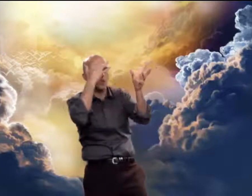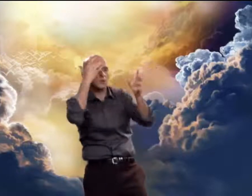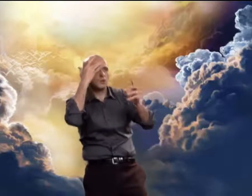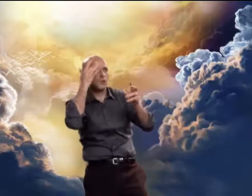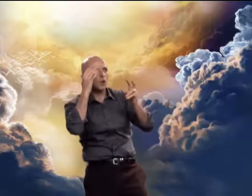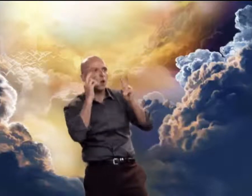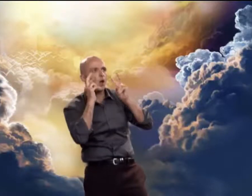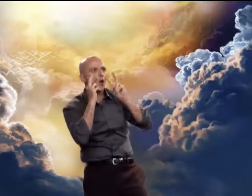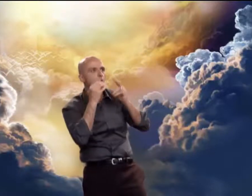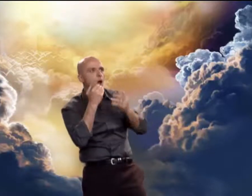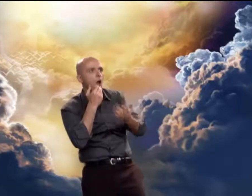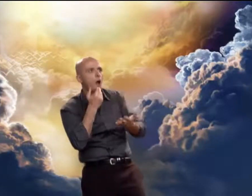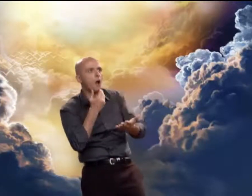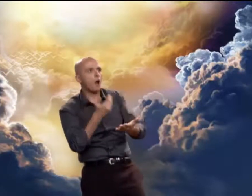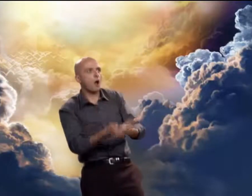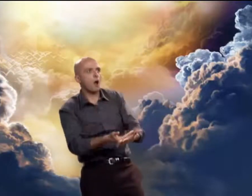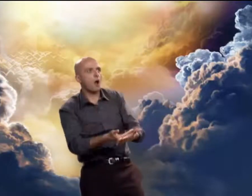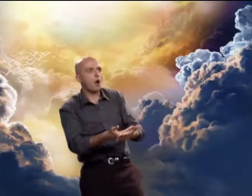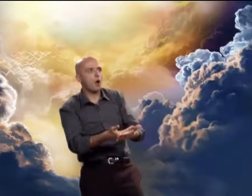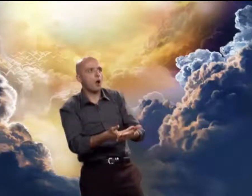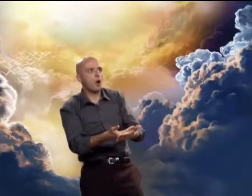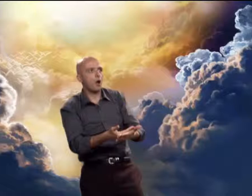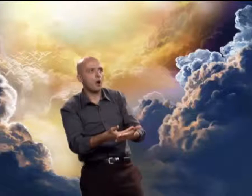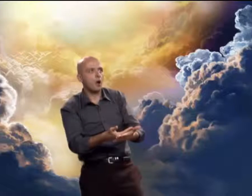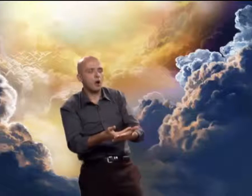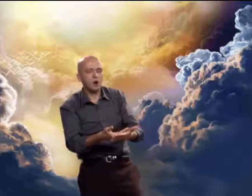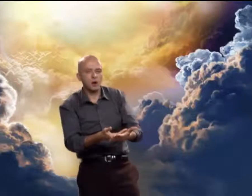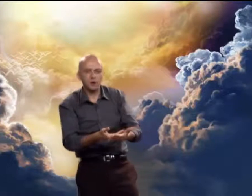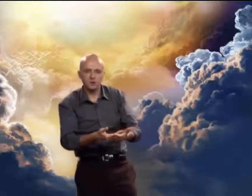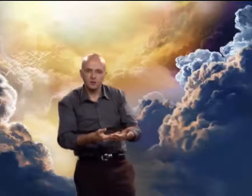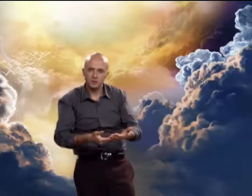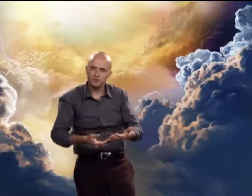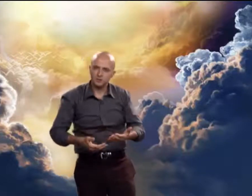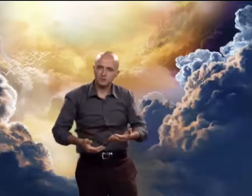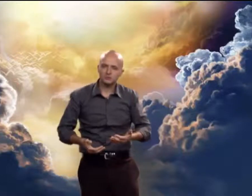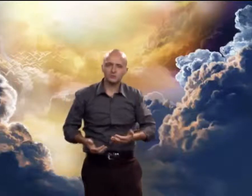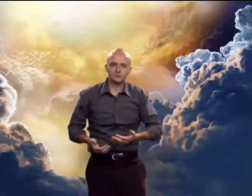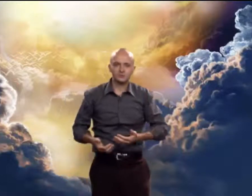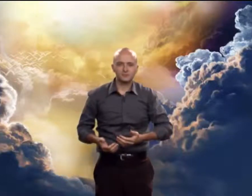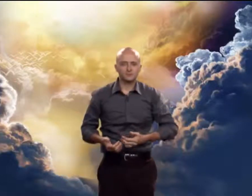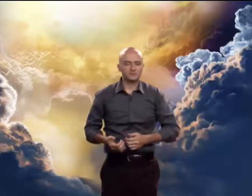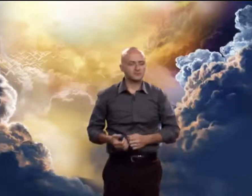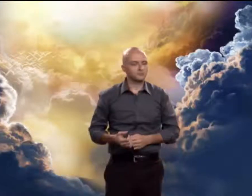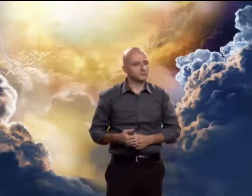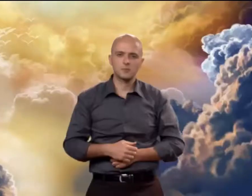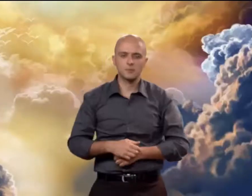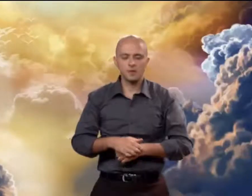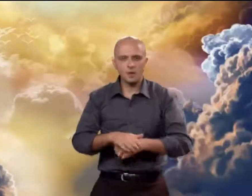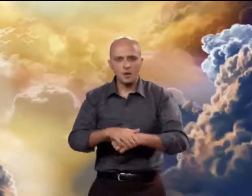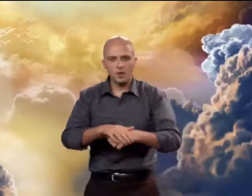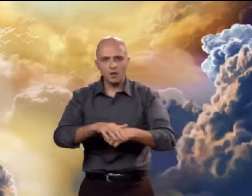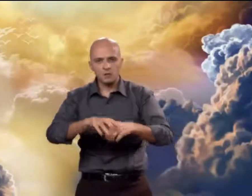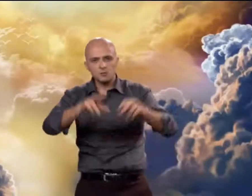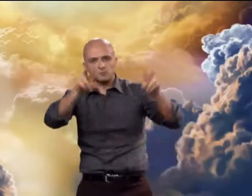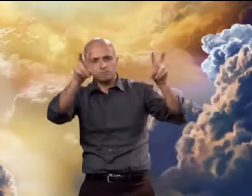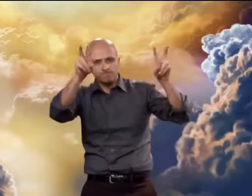10 milhões de quilômetros quadrados. Na África, o choque foi quase tão violento quanto na Europa. Grande parte